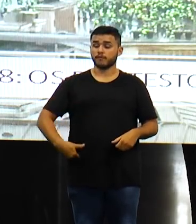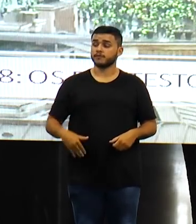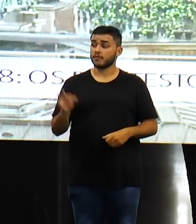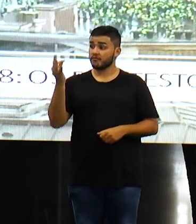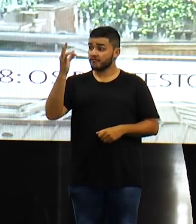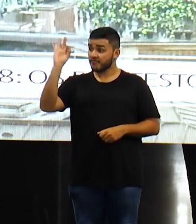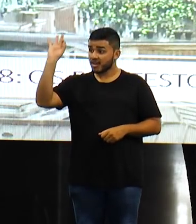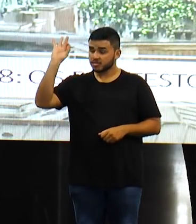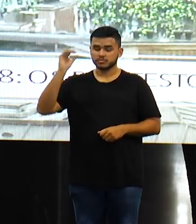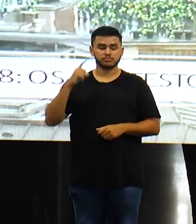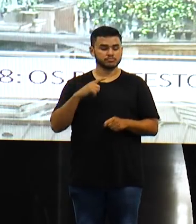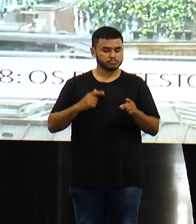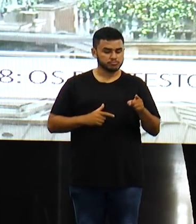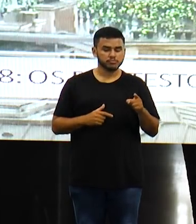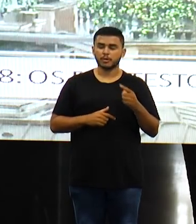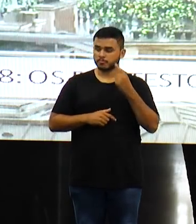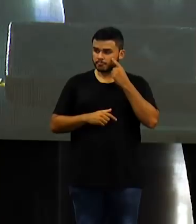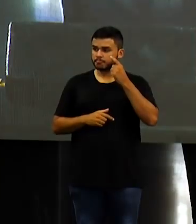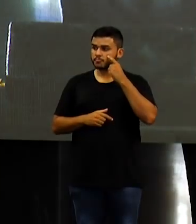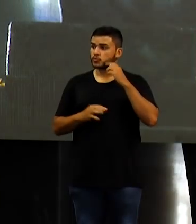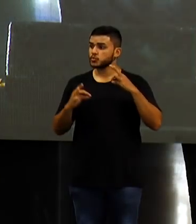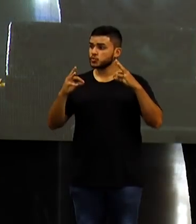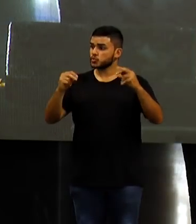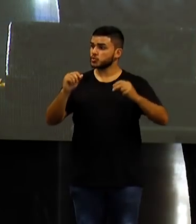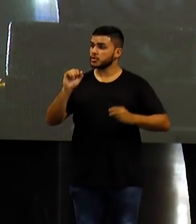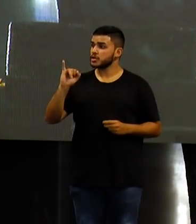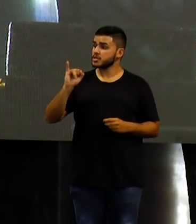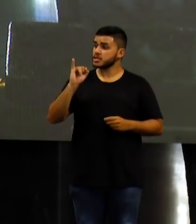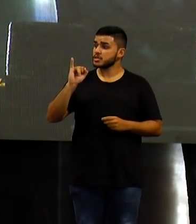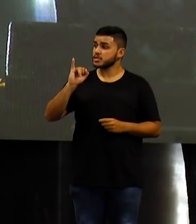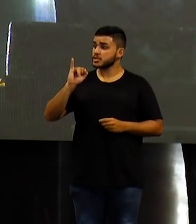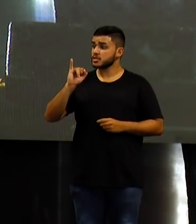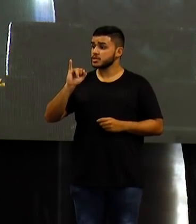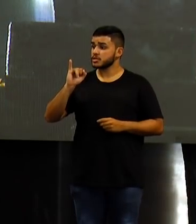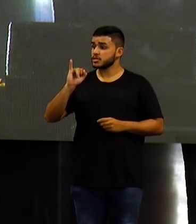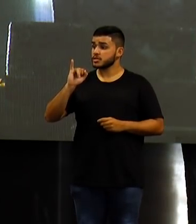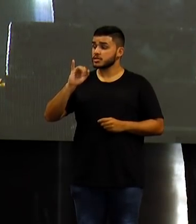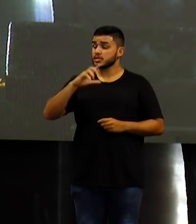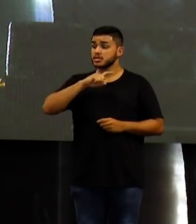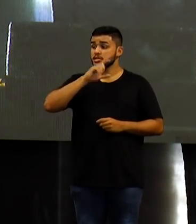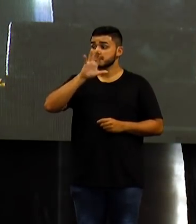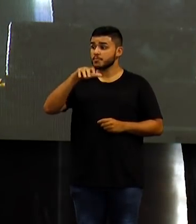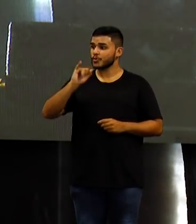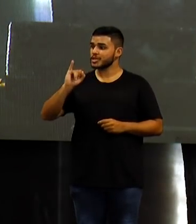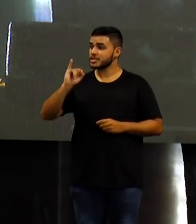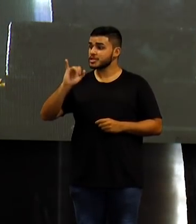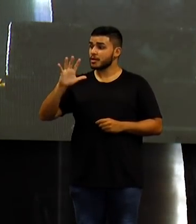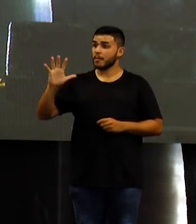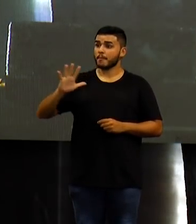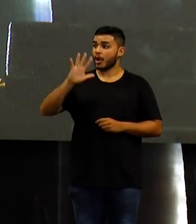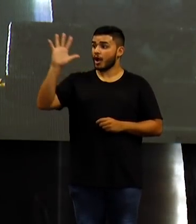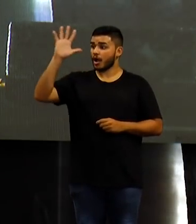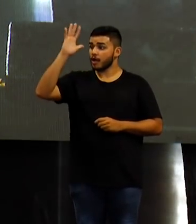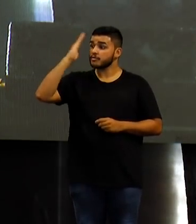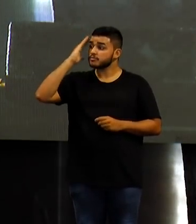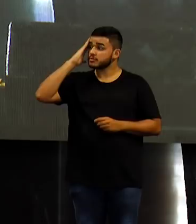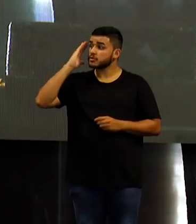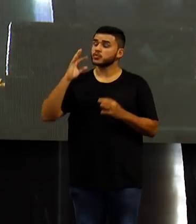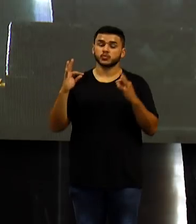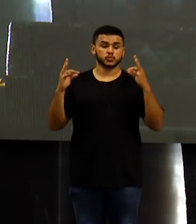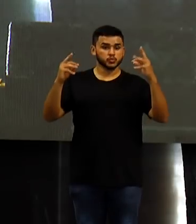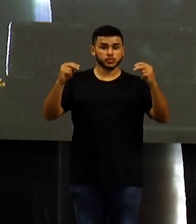ele elevou os impostos sobre o petróleo. Então ele elevou os